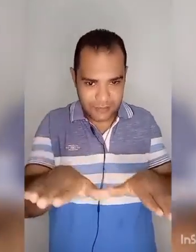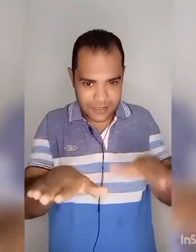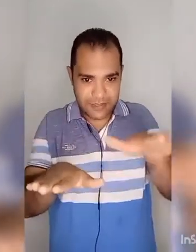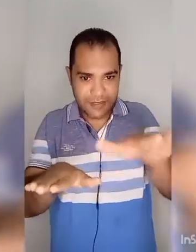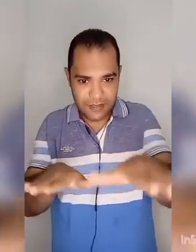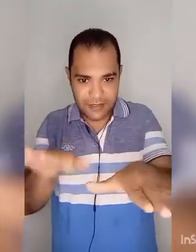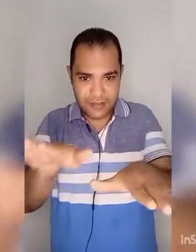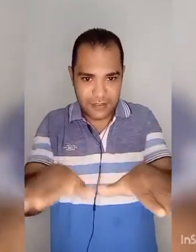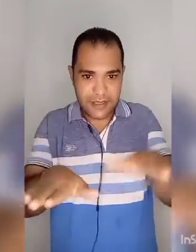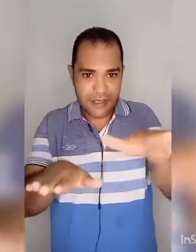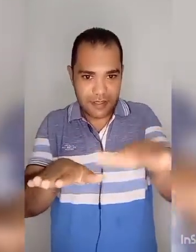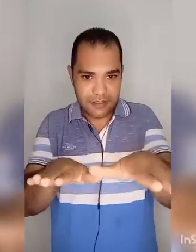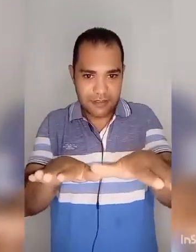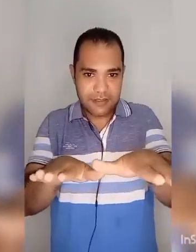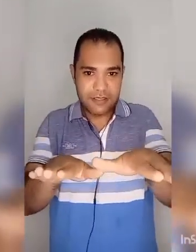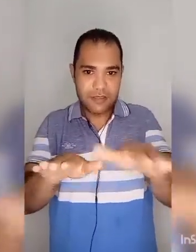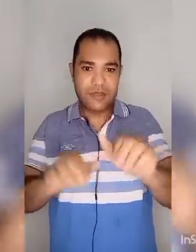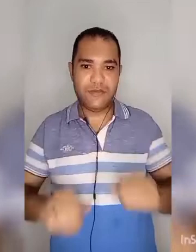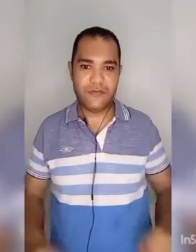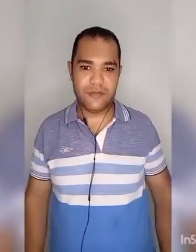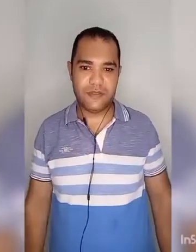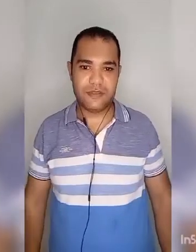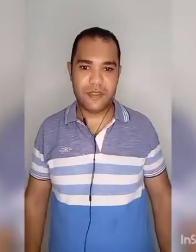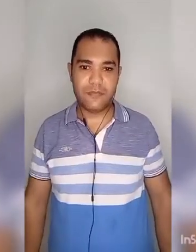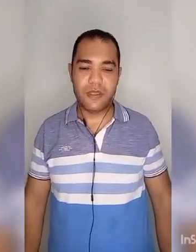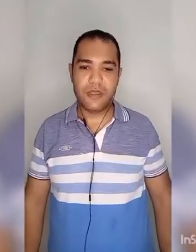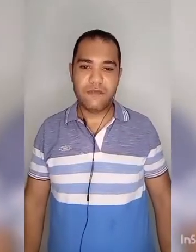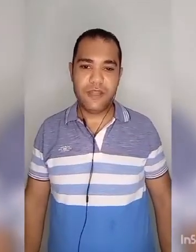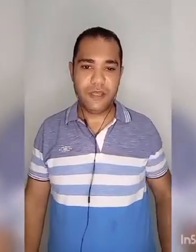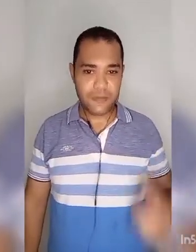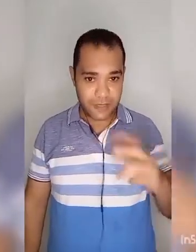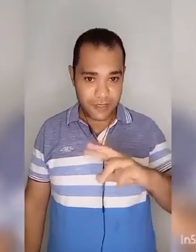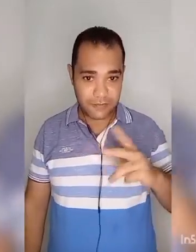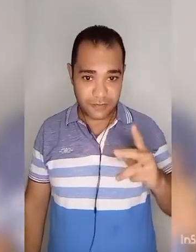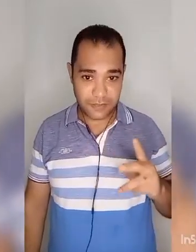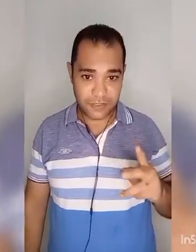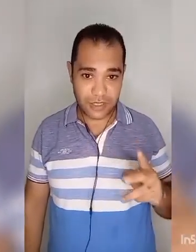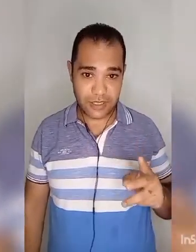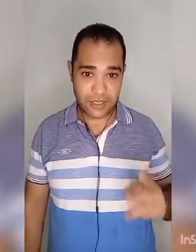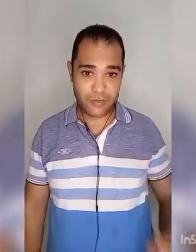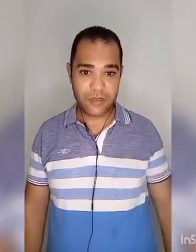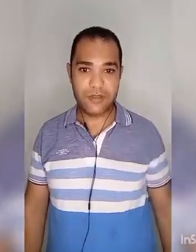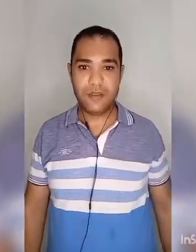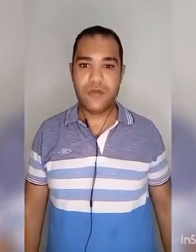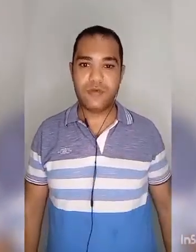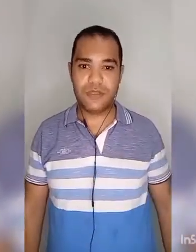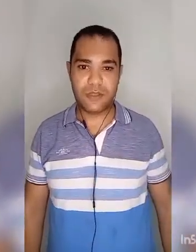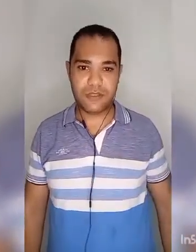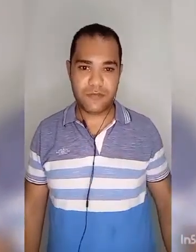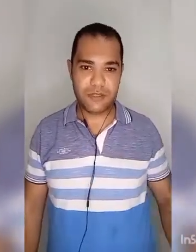هنمثل ادي سلحفة. طيب في الحرباية اللي بتشكل الوانها، وزي ما اتفقنا ان